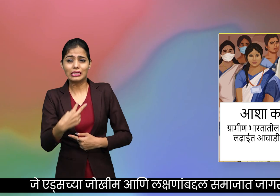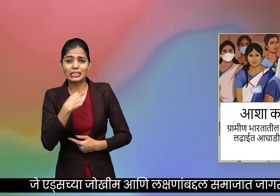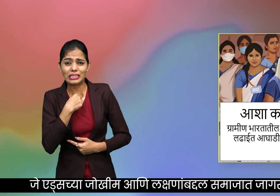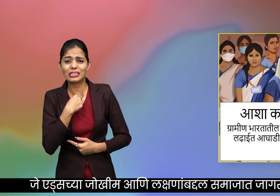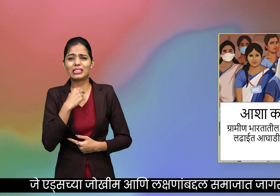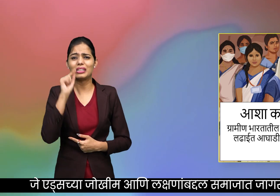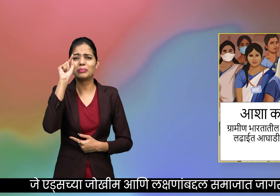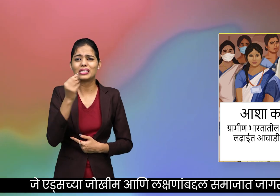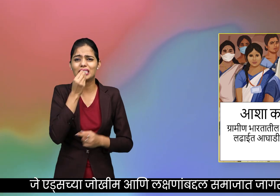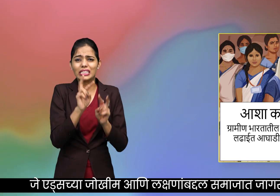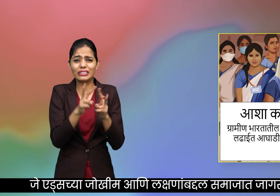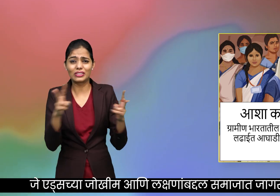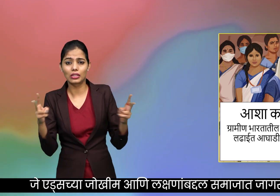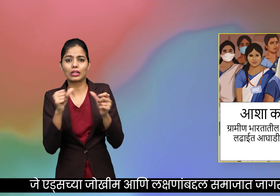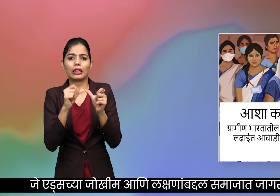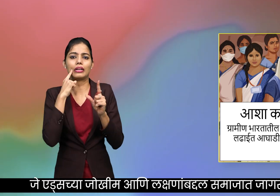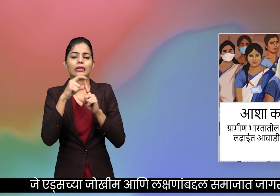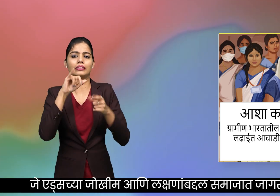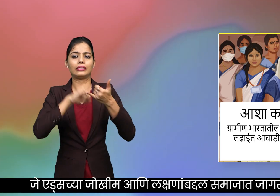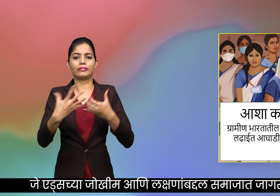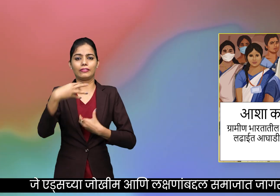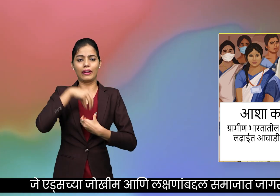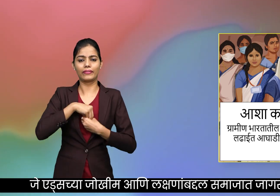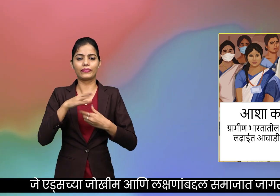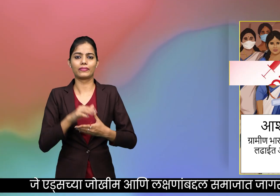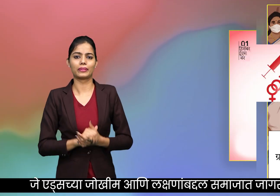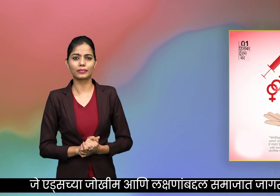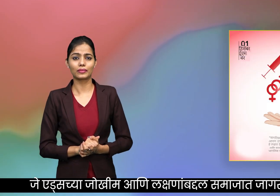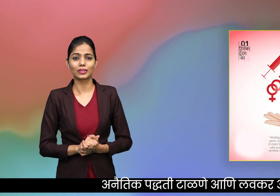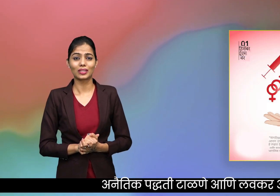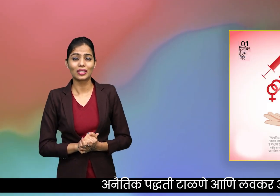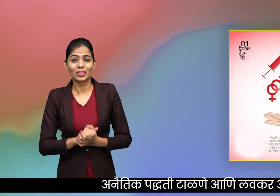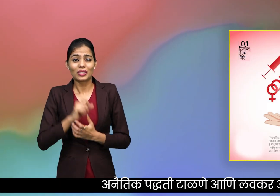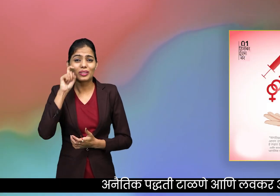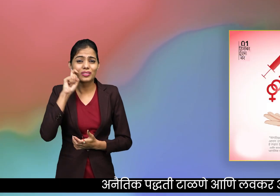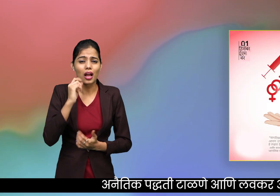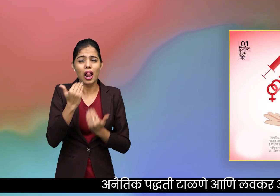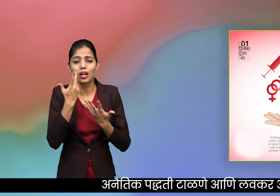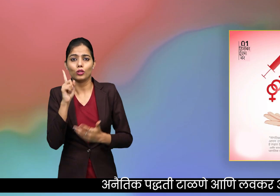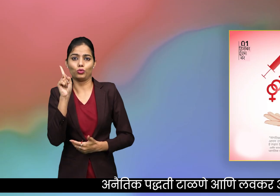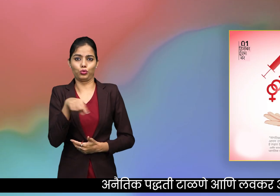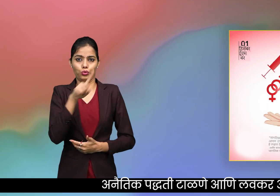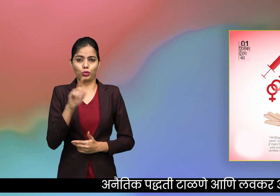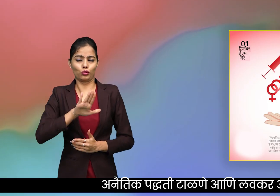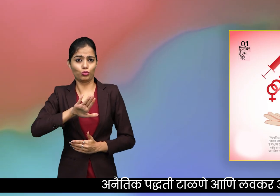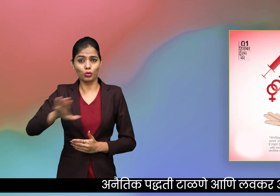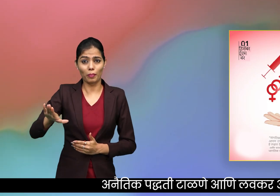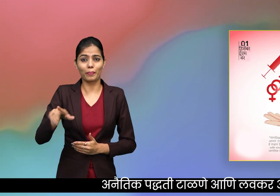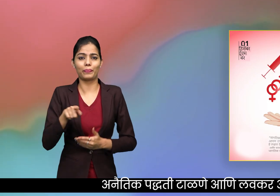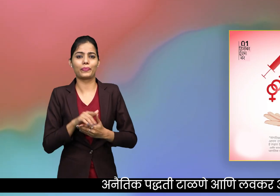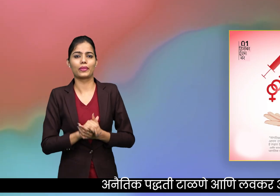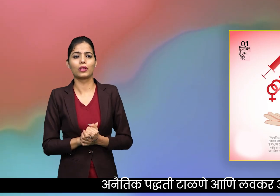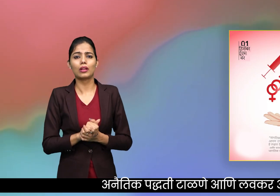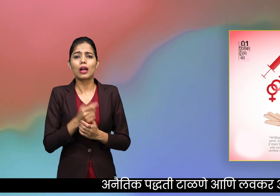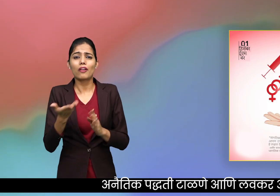एड्सच्या जोखीम आणि लक्षणांबद्दल समाजात जागरूकता निर्माण करतात. अनैतिक पद्धती टाळणे आणि